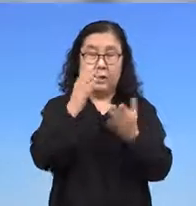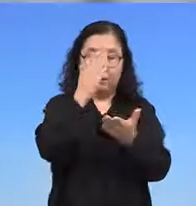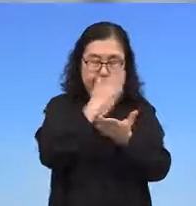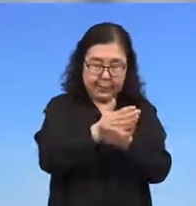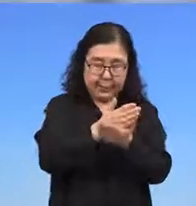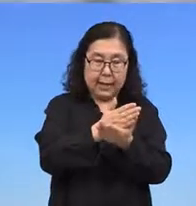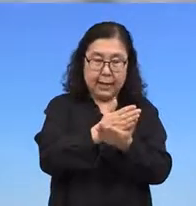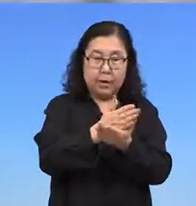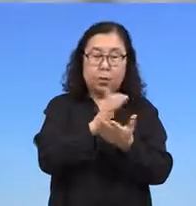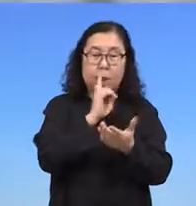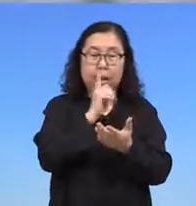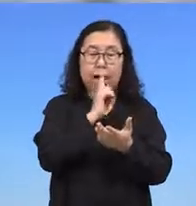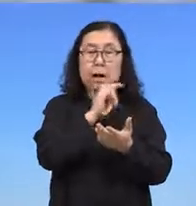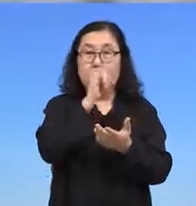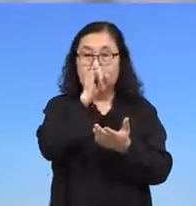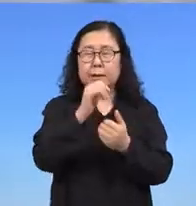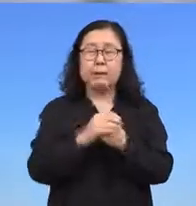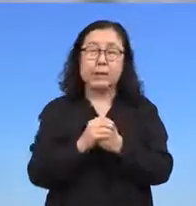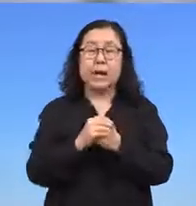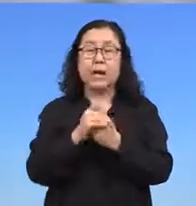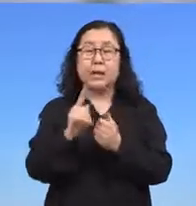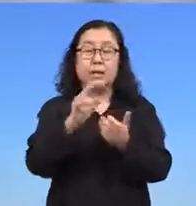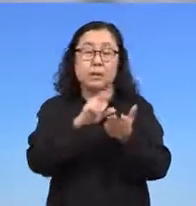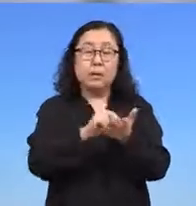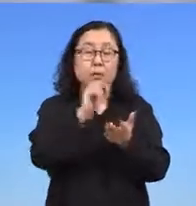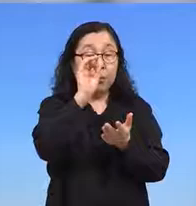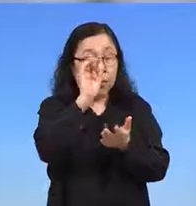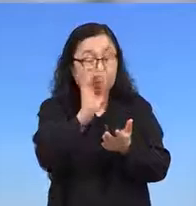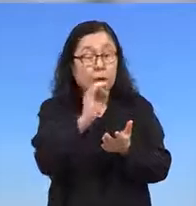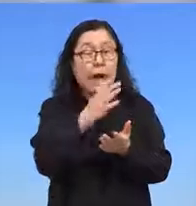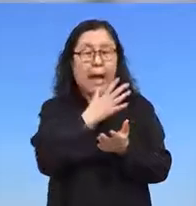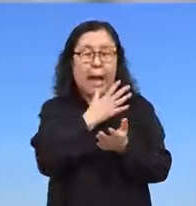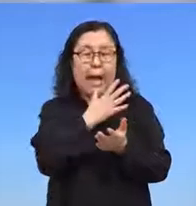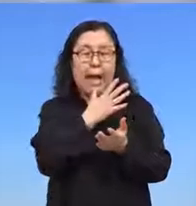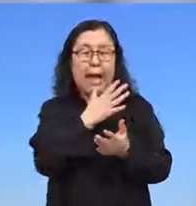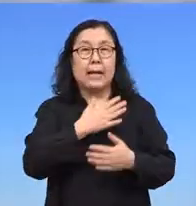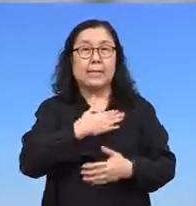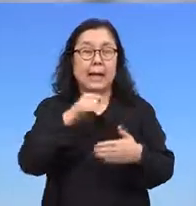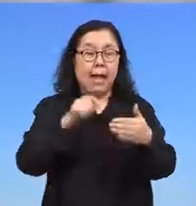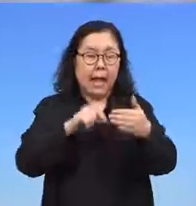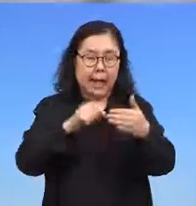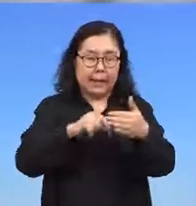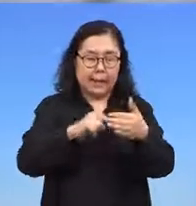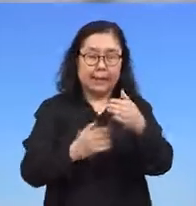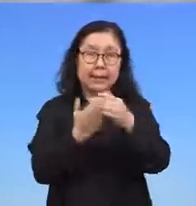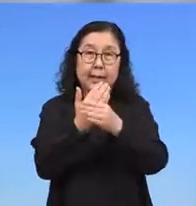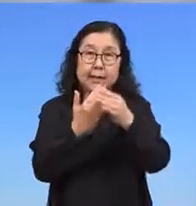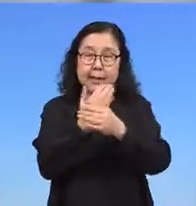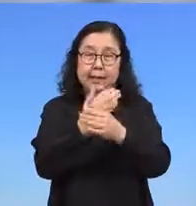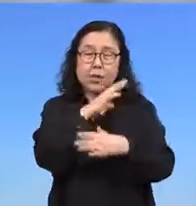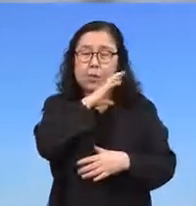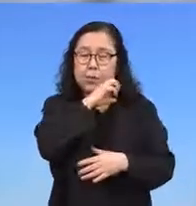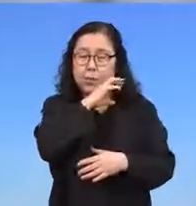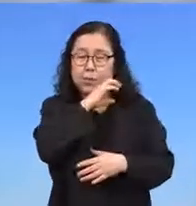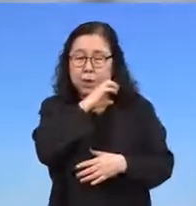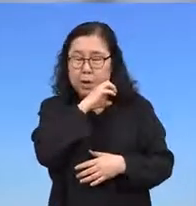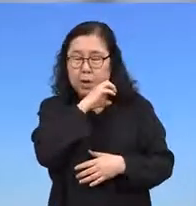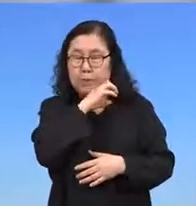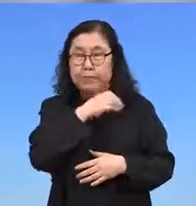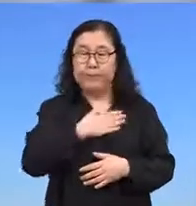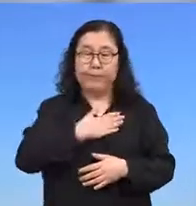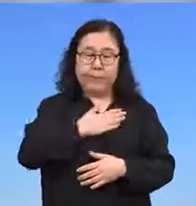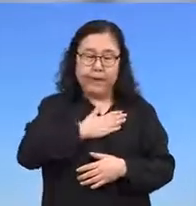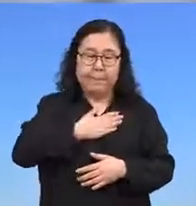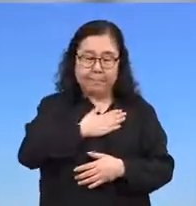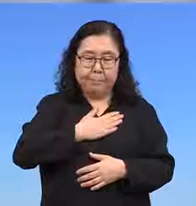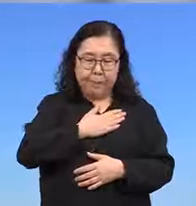소제목을 달아놓는 것을 볼 수가 있습니다. 저는 그 소제목을 보면서 내 안에서 일어나는 이 불평이라는 감정에 대해서